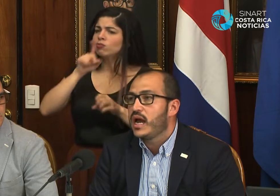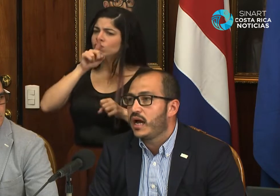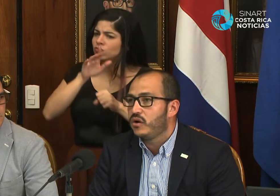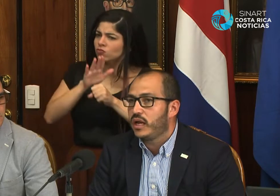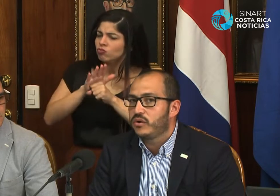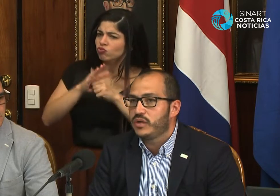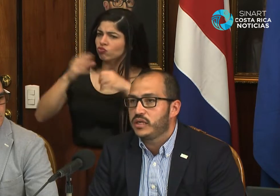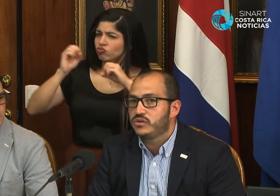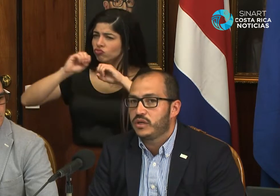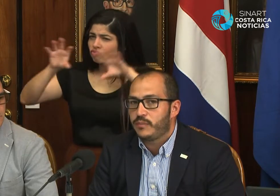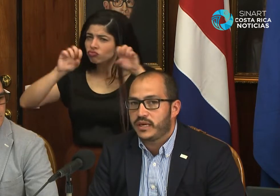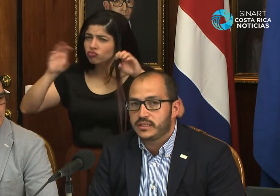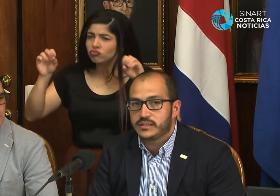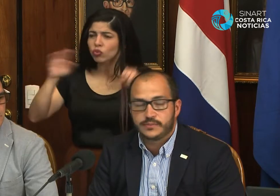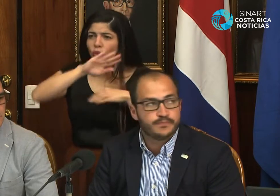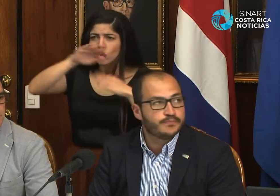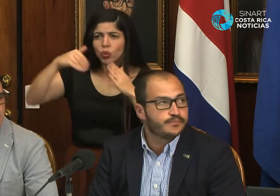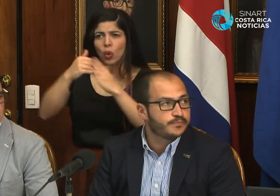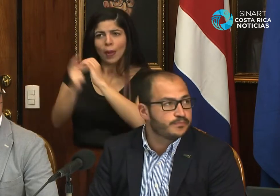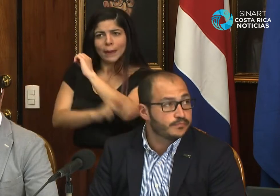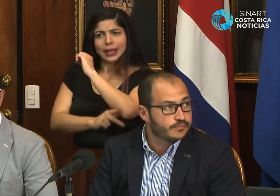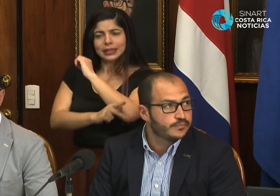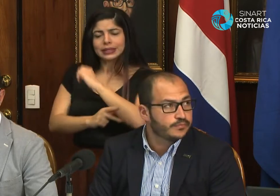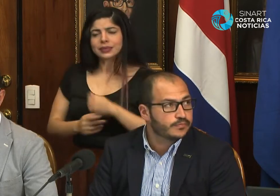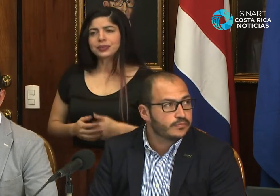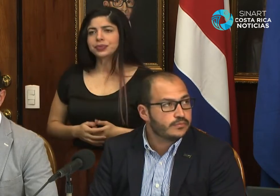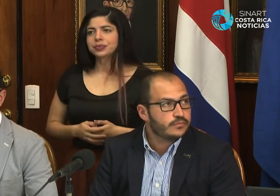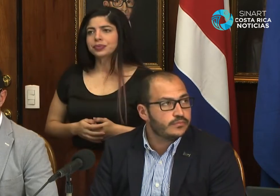distribución a lo largo y ancho del país.